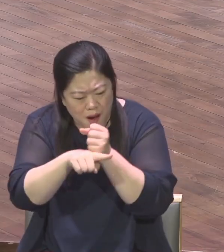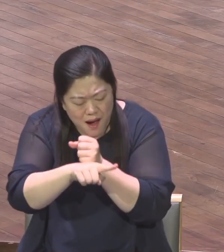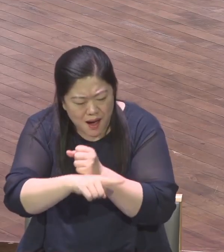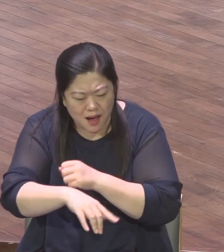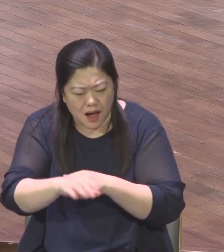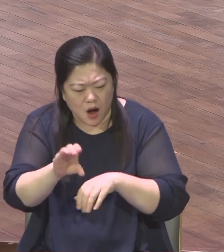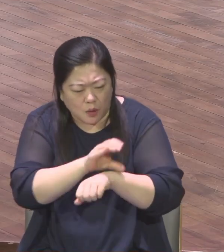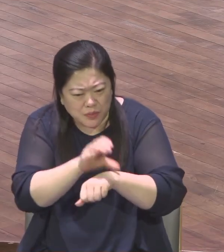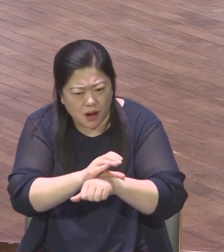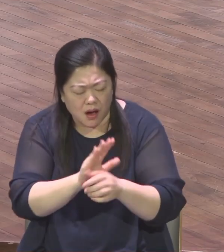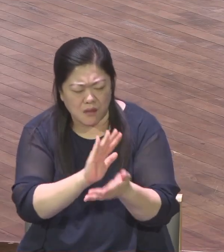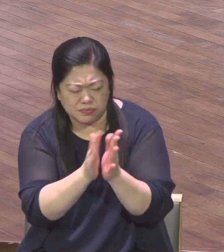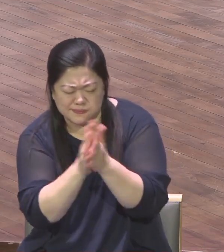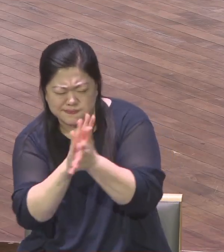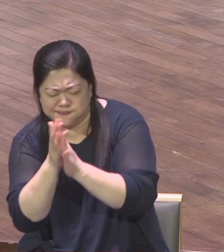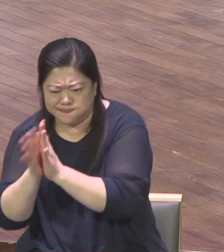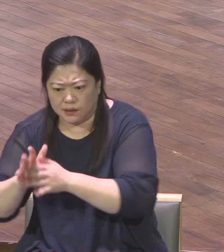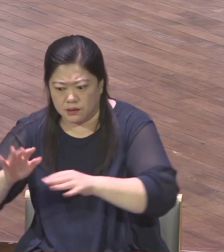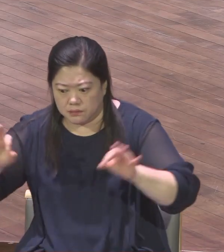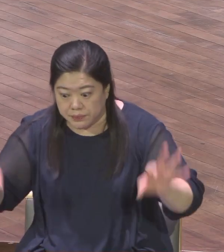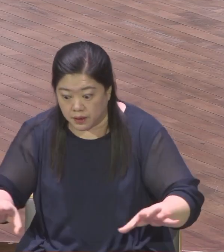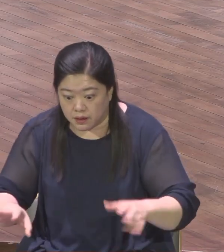우리의 영적 신앙생활은